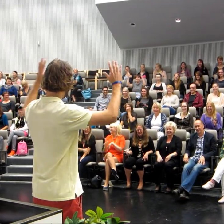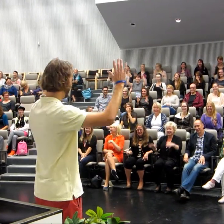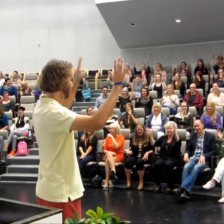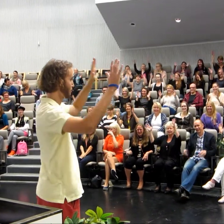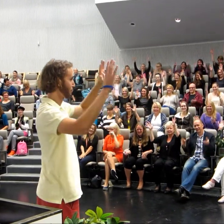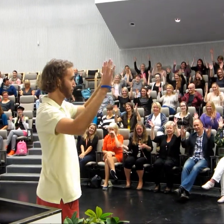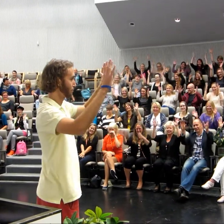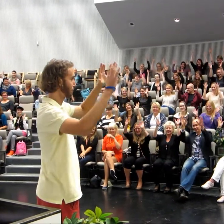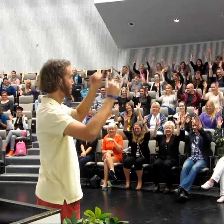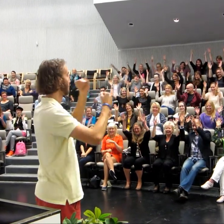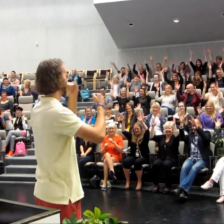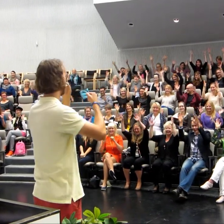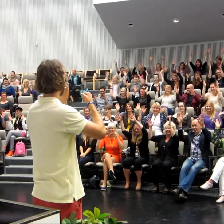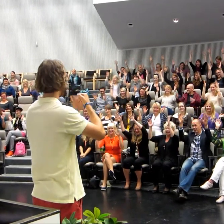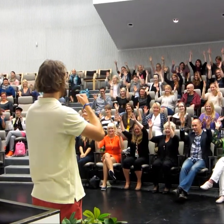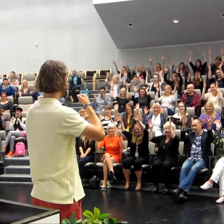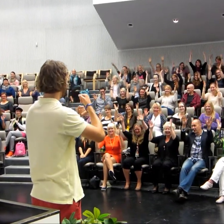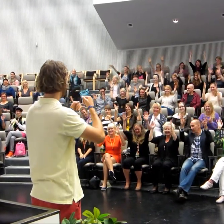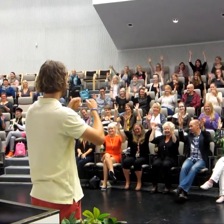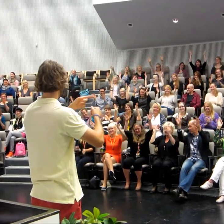mukavaa. Niin, aplode.